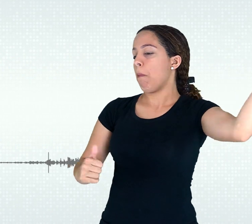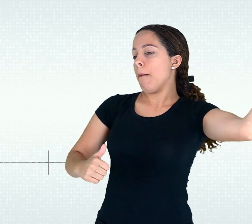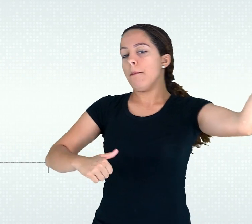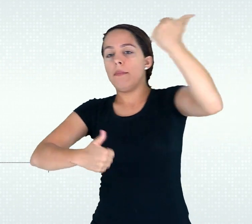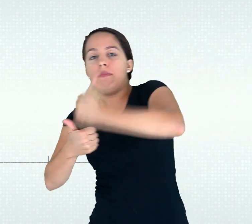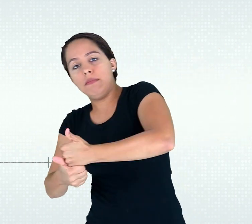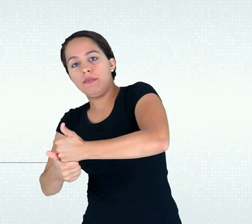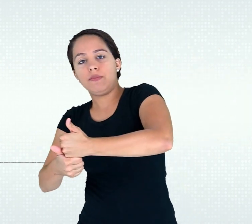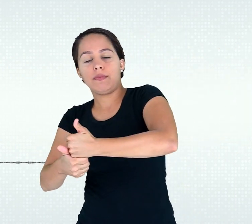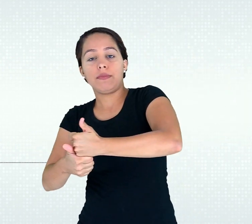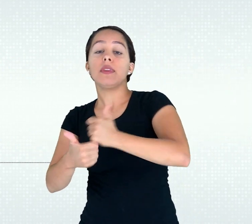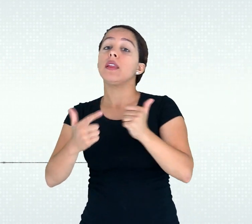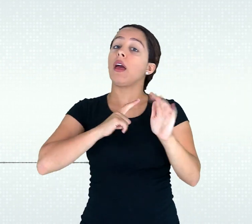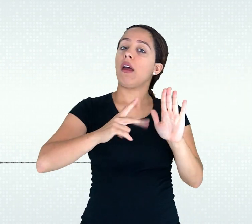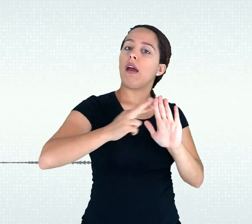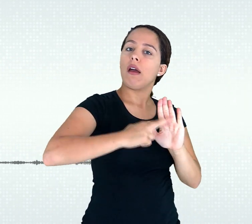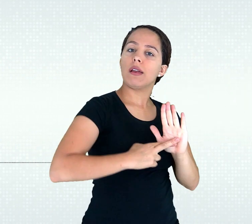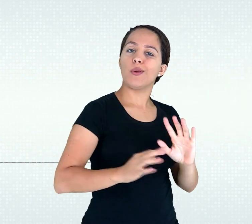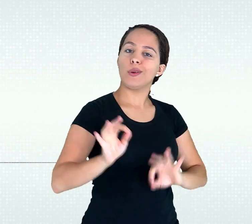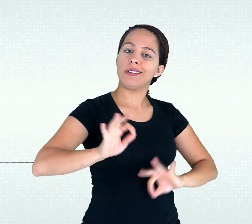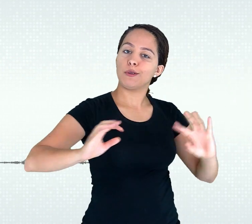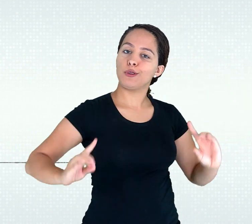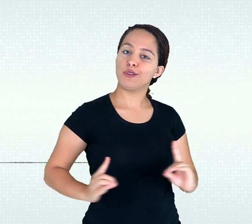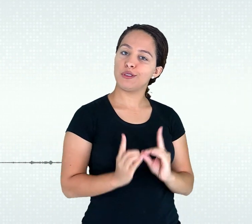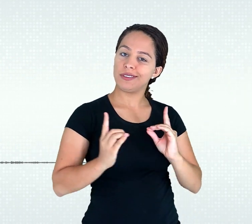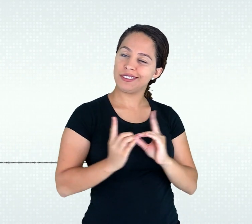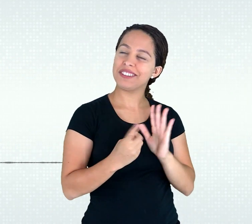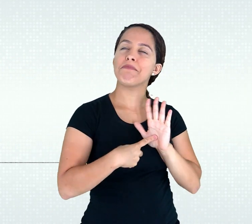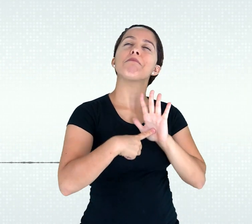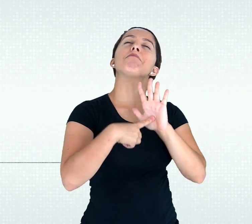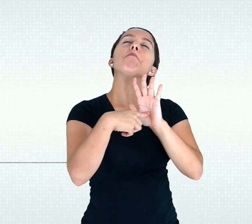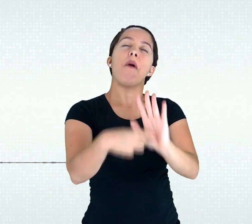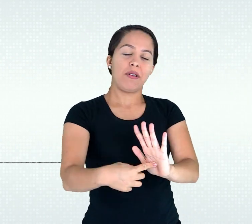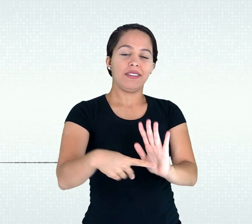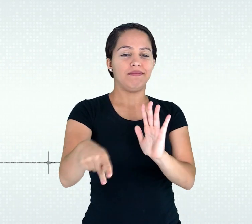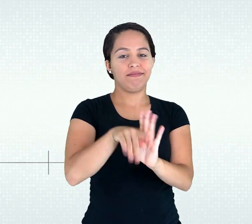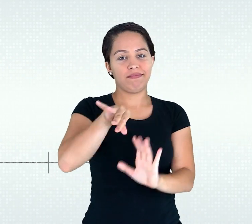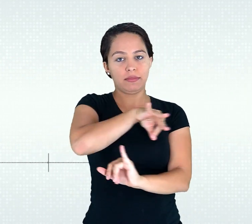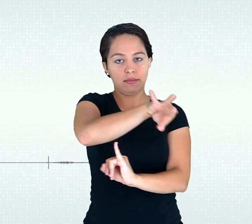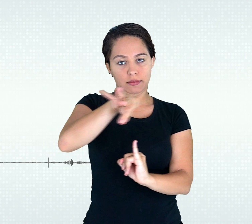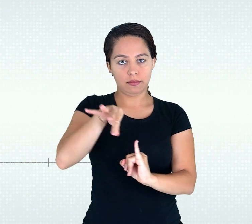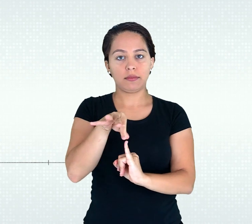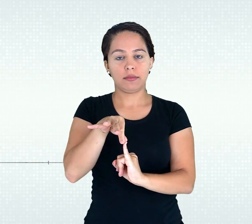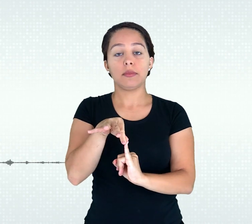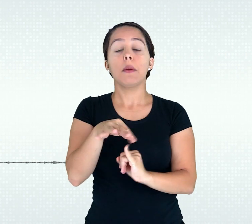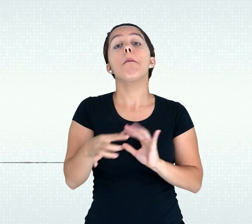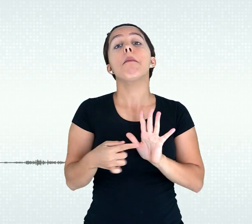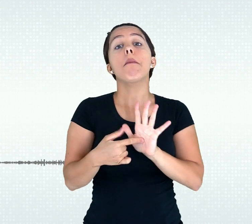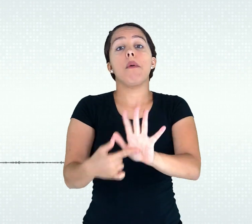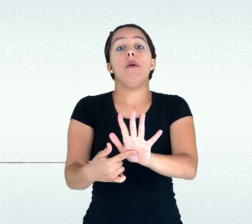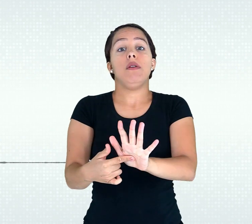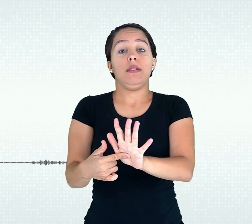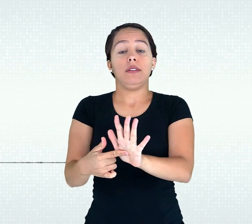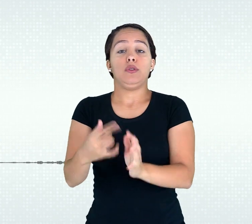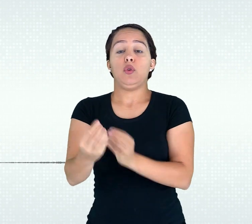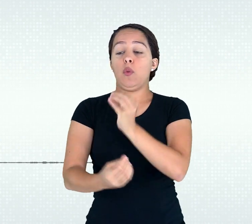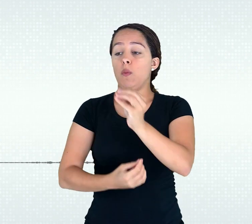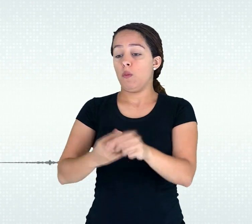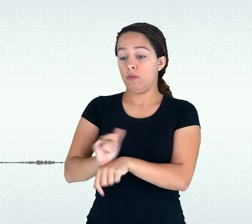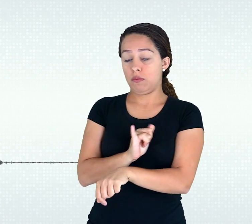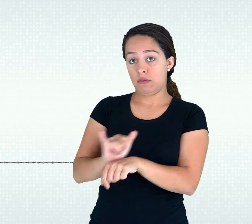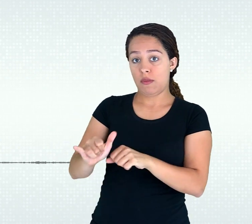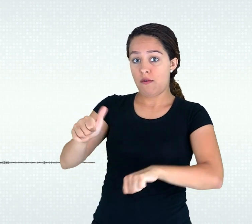integralmente tal posicionamento é observado pelo rod e encontra alicerces na